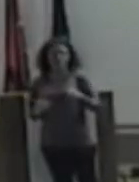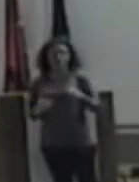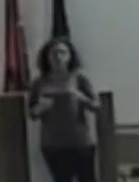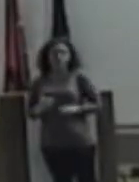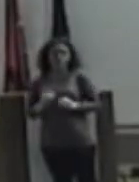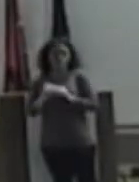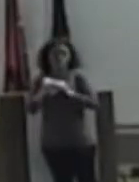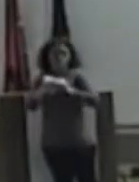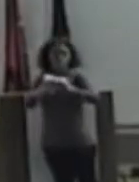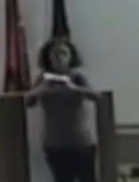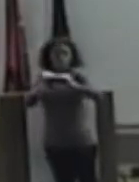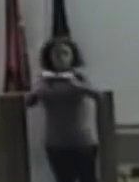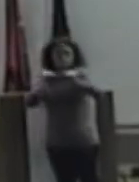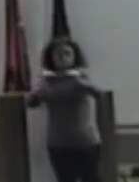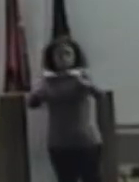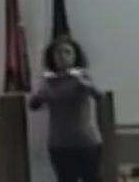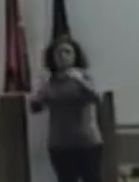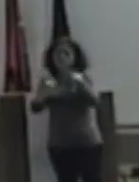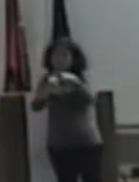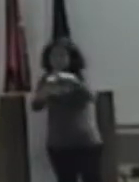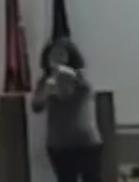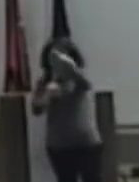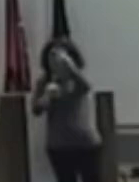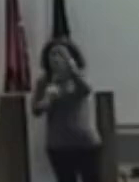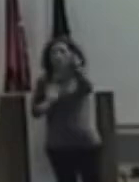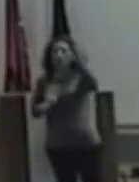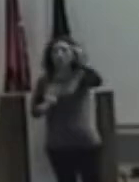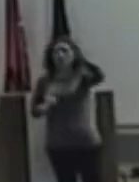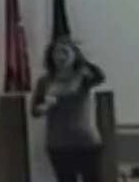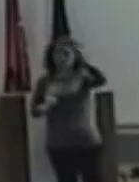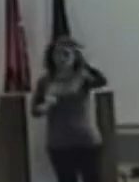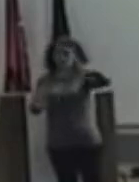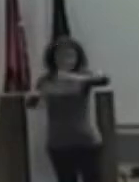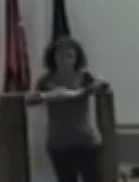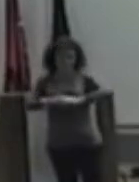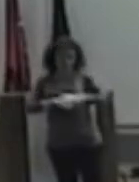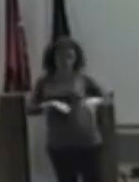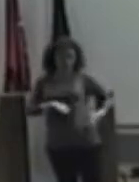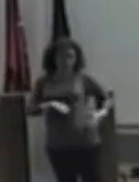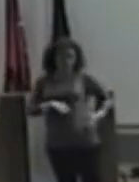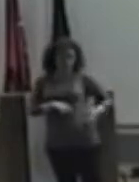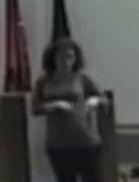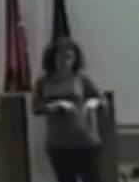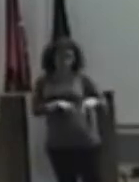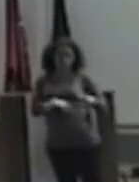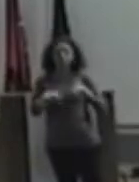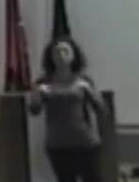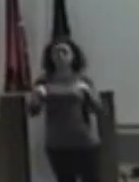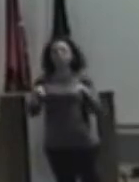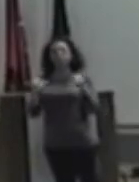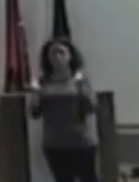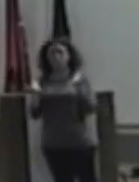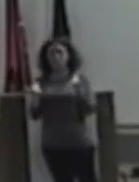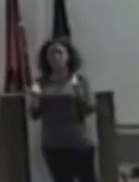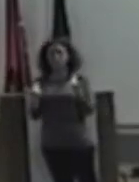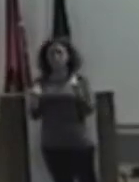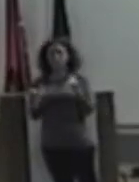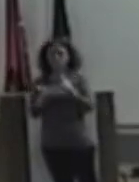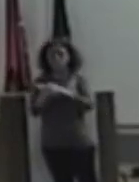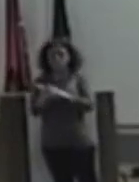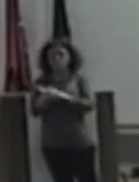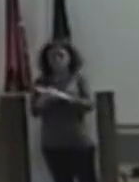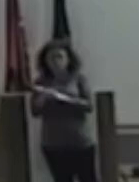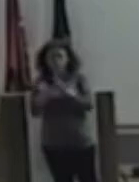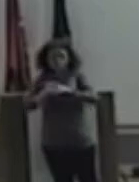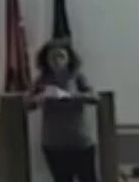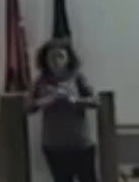plana es poner una corrección en mitad de la noche. Una bomba de insulina aquí me permite poner una dosis diferente en la segunda